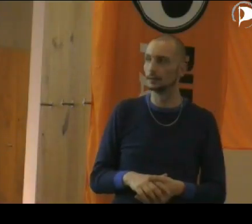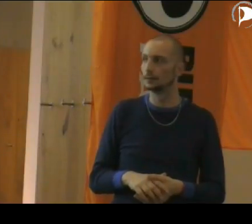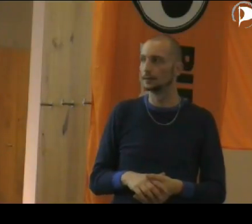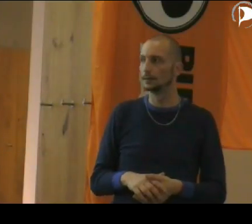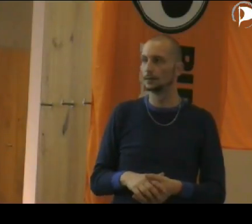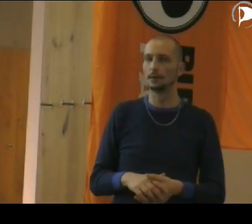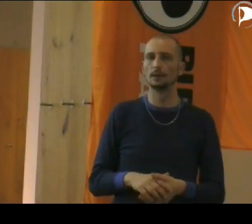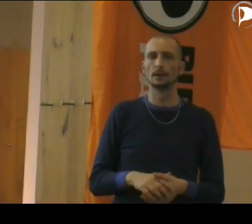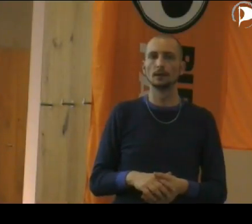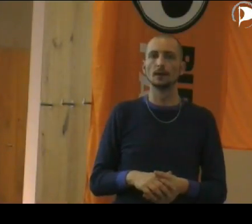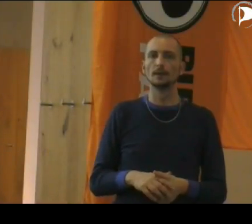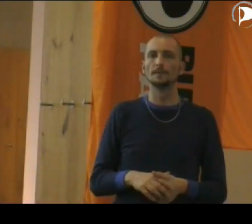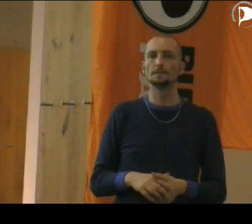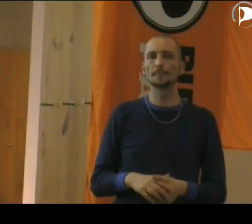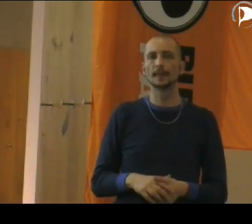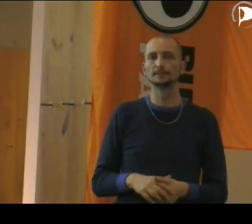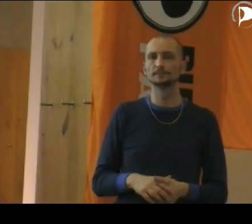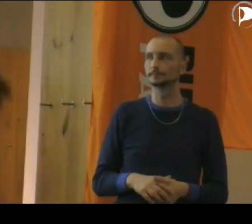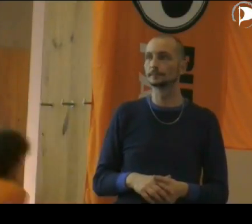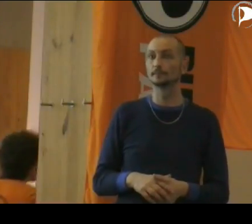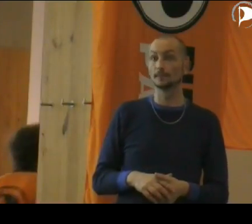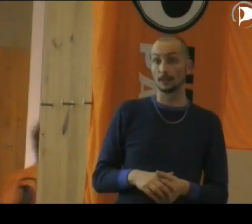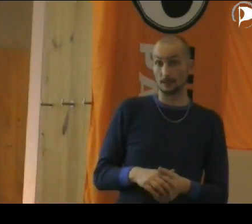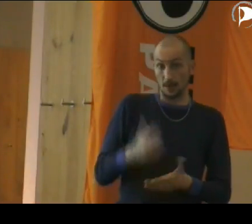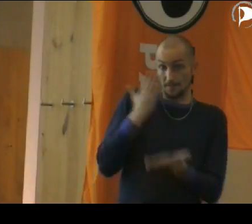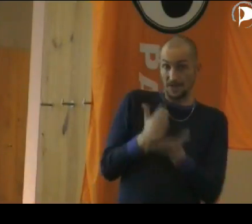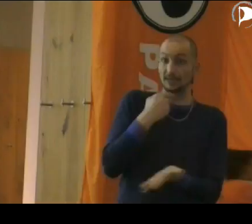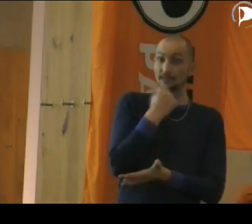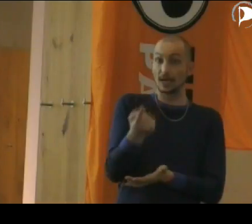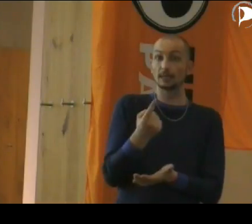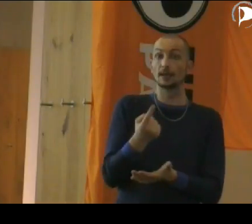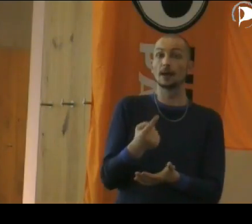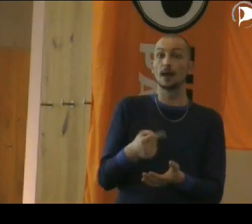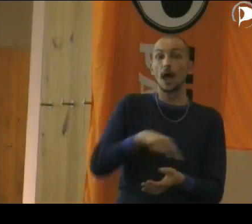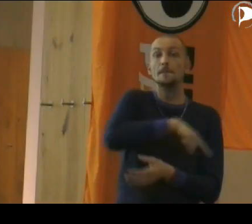ja also gesagt bin ich dann bezirksmeister